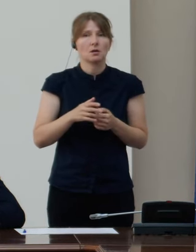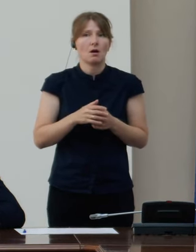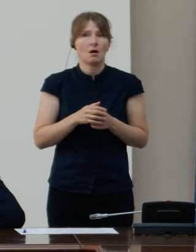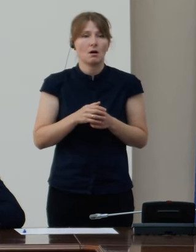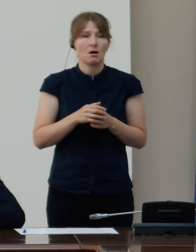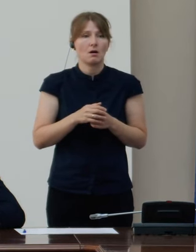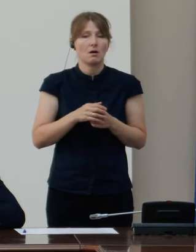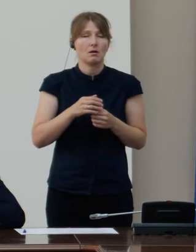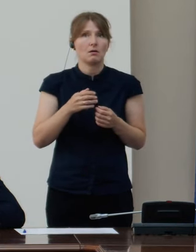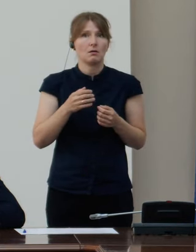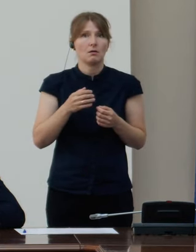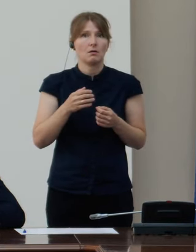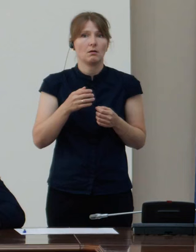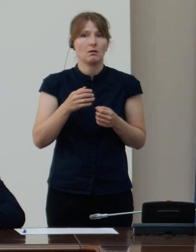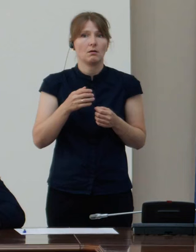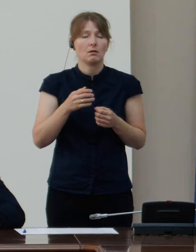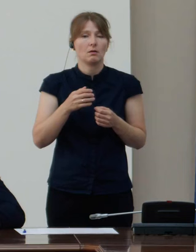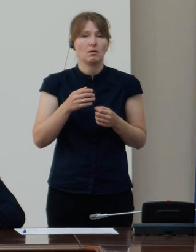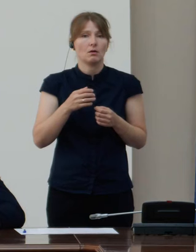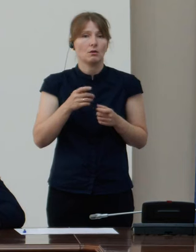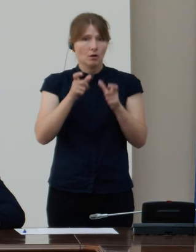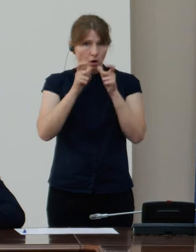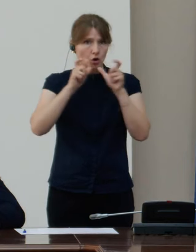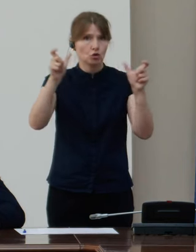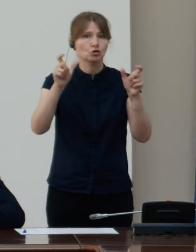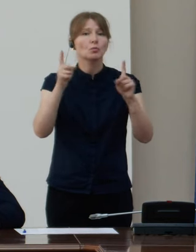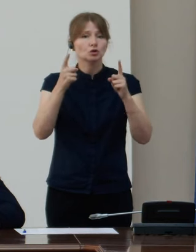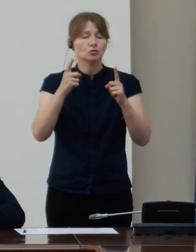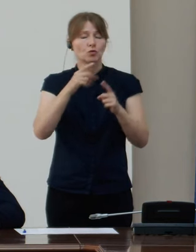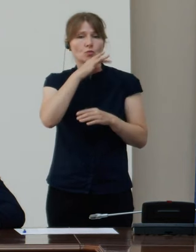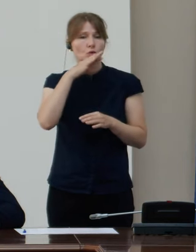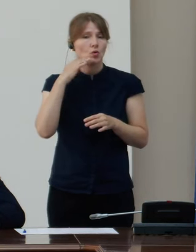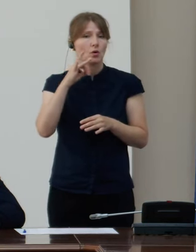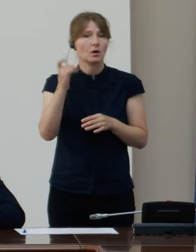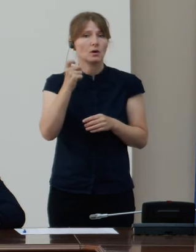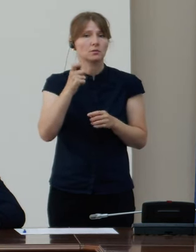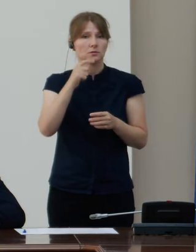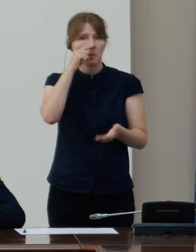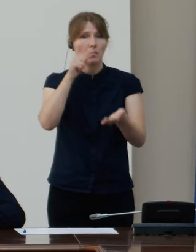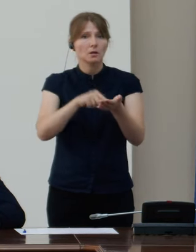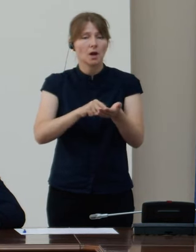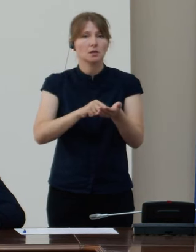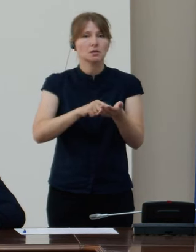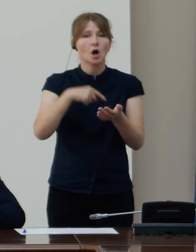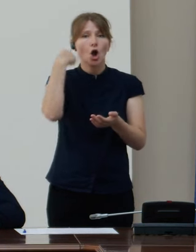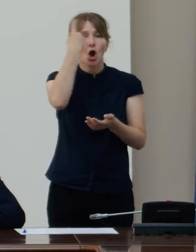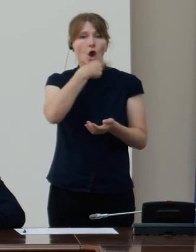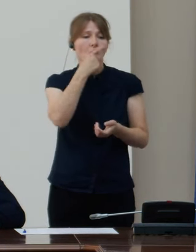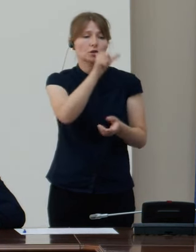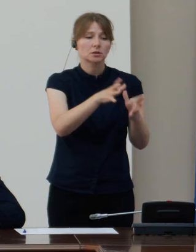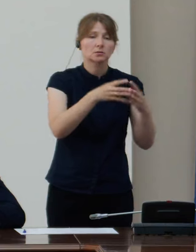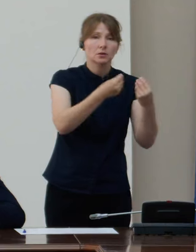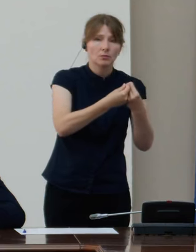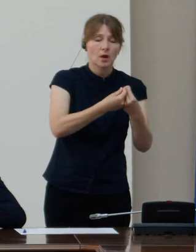reacționăm de obicei și atunci când vorbim de un caz individual și atunci când vorbim la nivel de o intervenție de sistem, la nivel